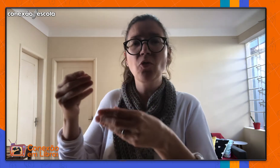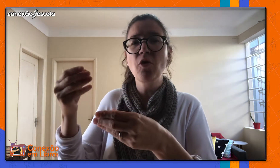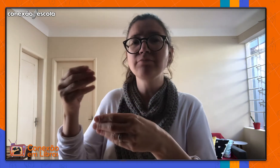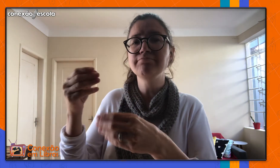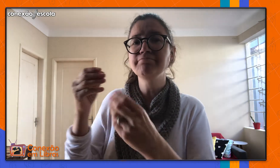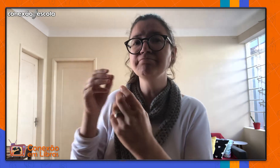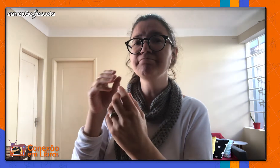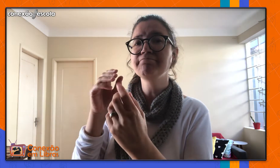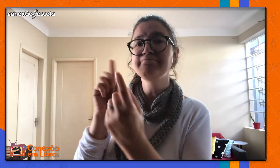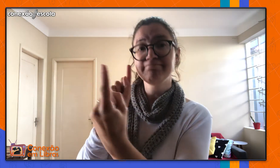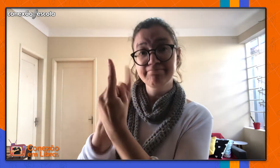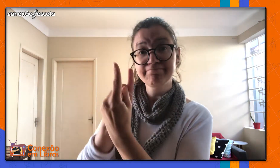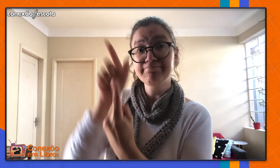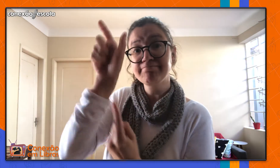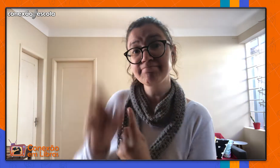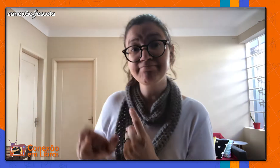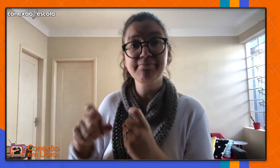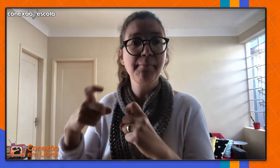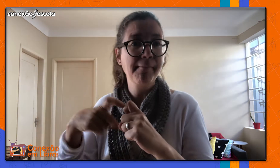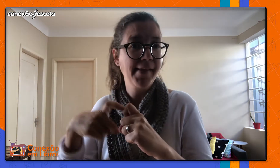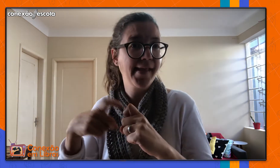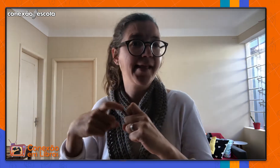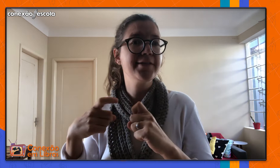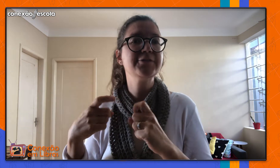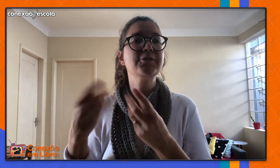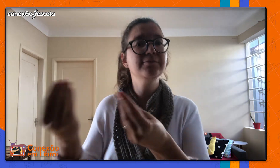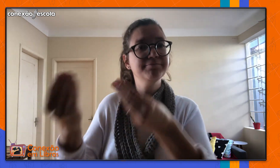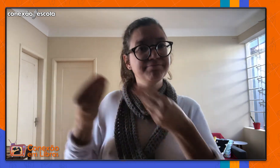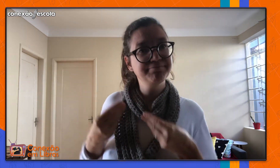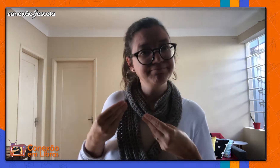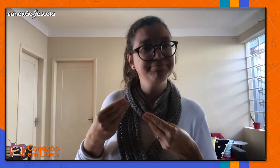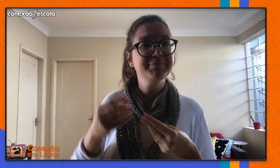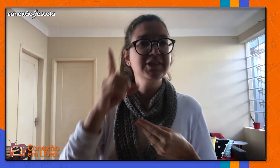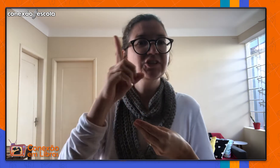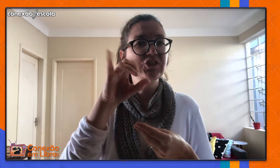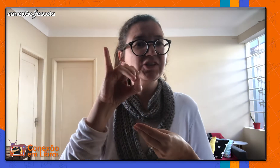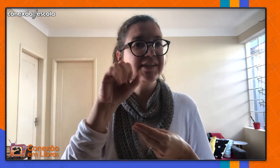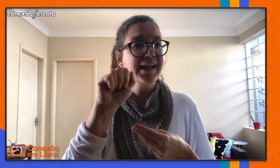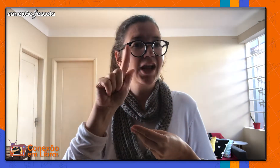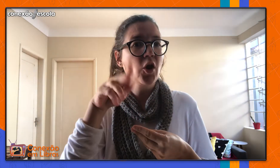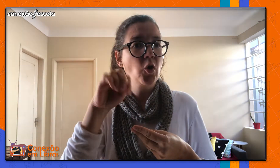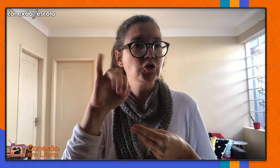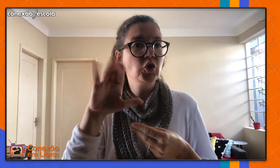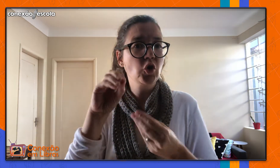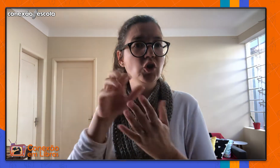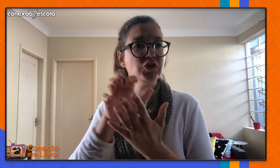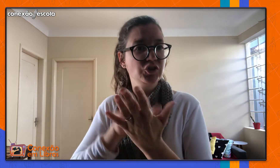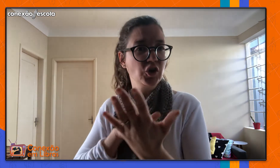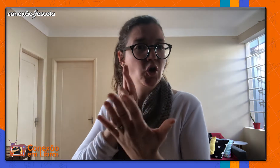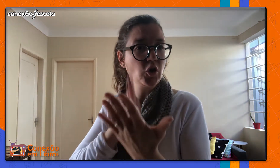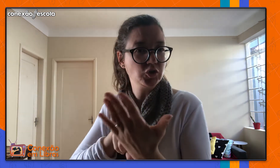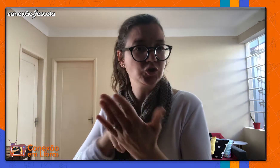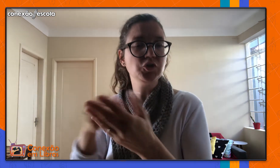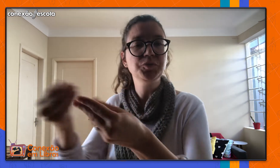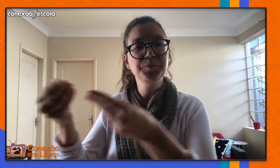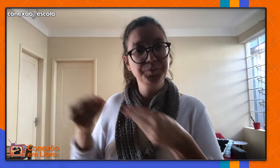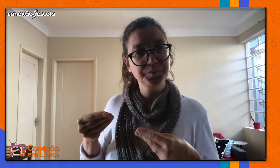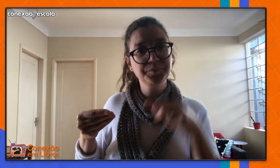momento de receber o diagnóstico médico, em que eu fiquei sabendo que a minha